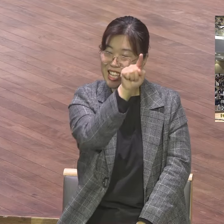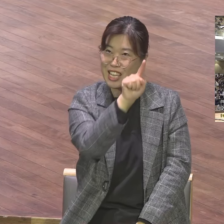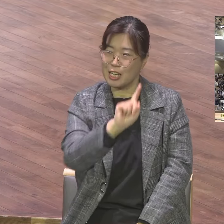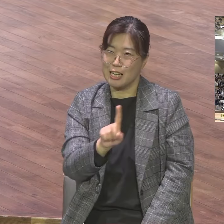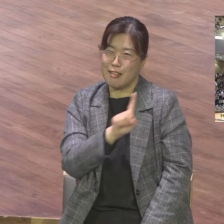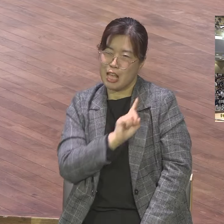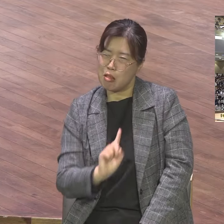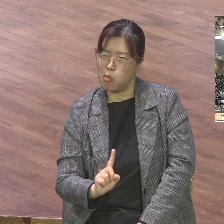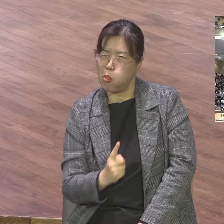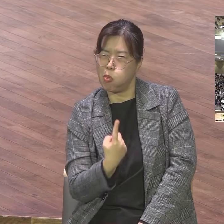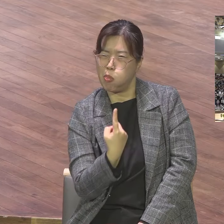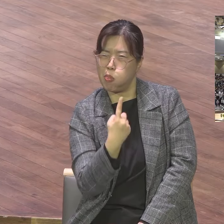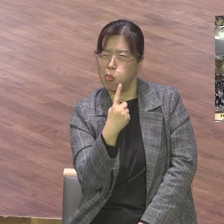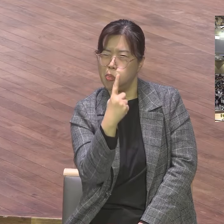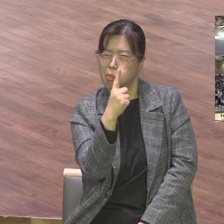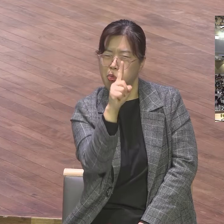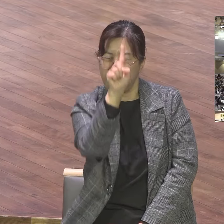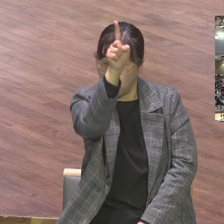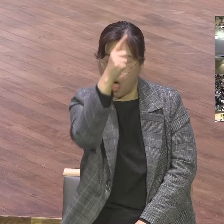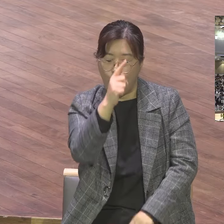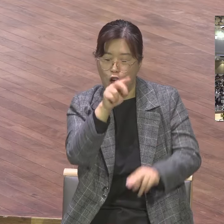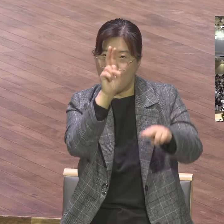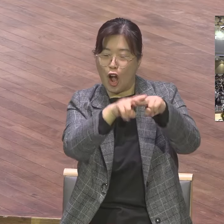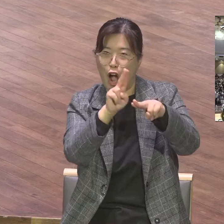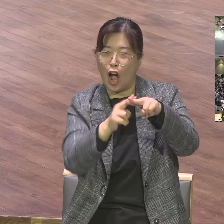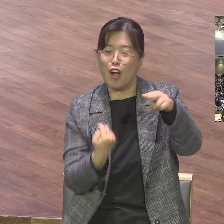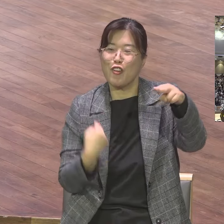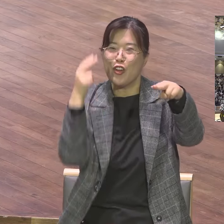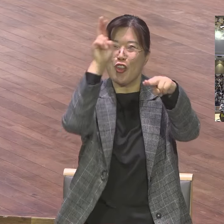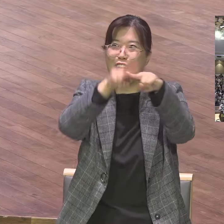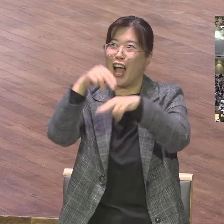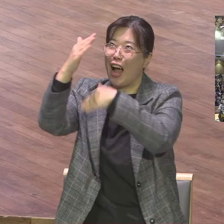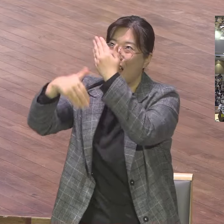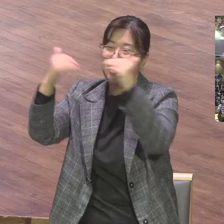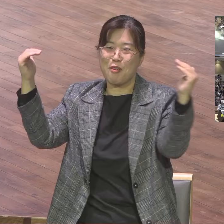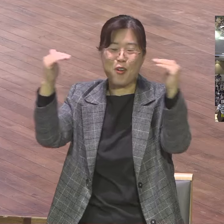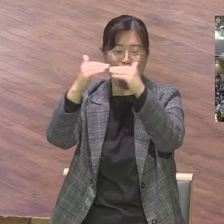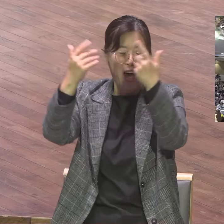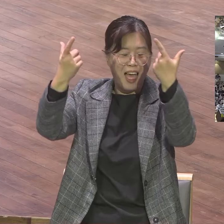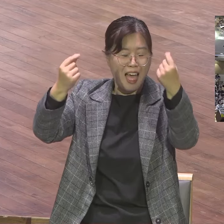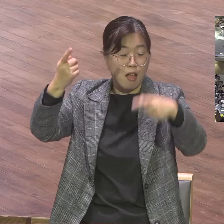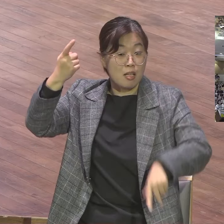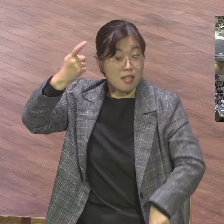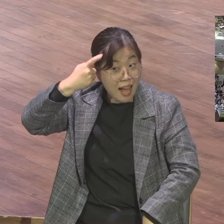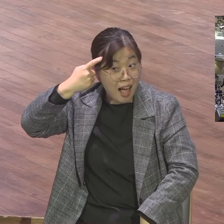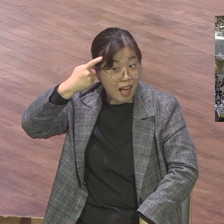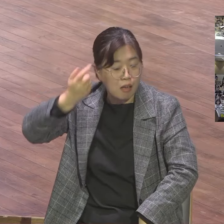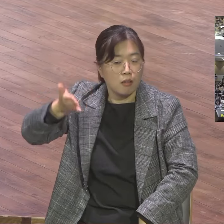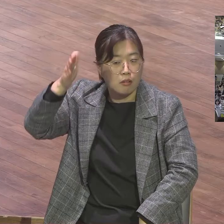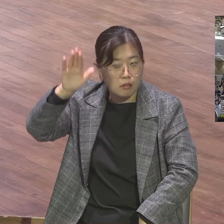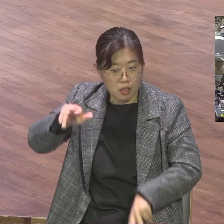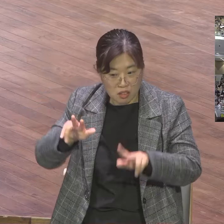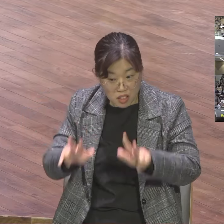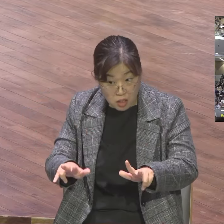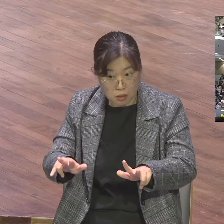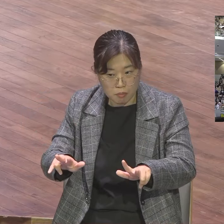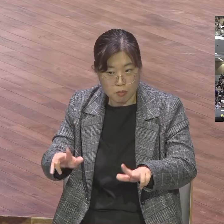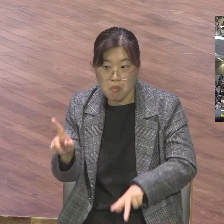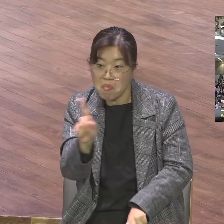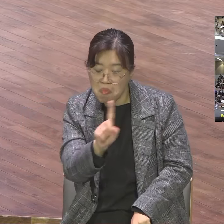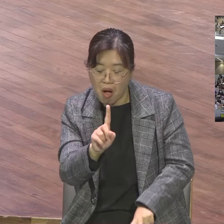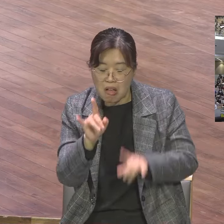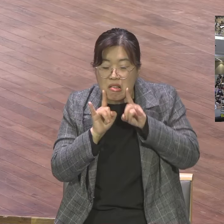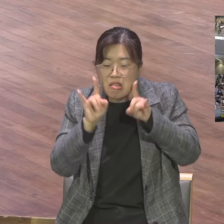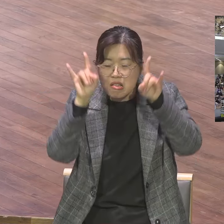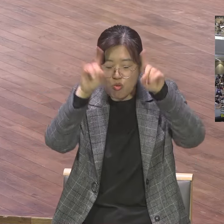가장 높은 구름에 올라가 지극히 높은 이와 같아지리라 하는도다. 그러나 이제 너가 스올 곧 구덩이